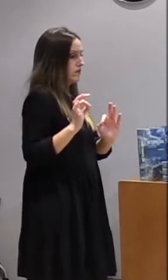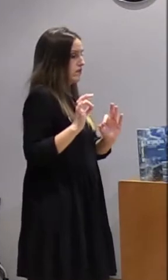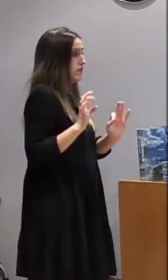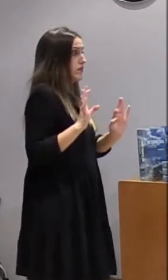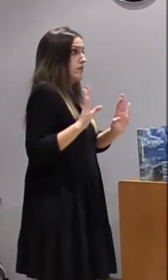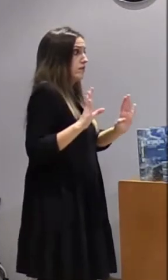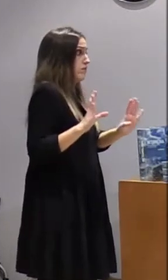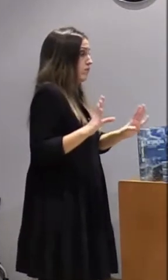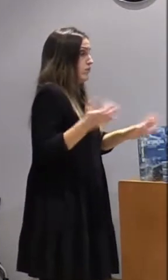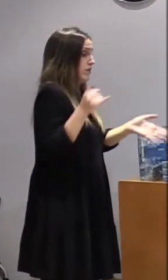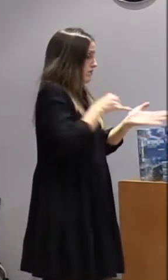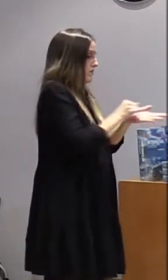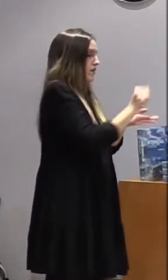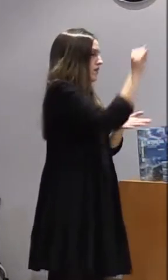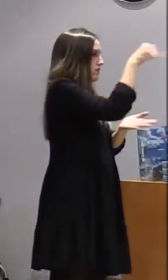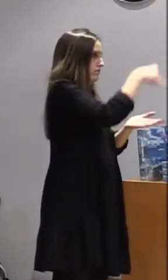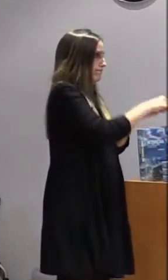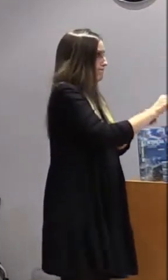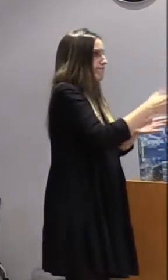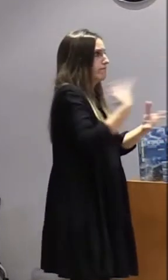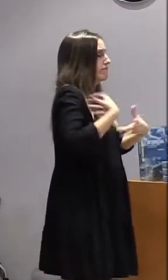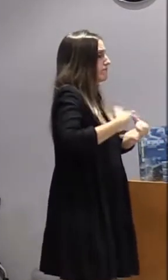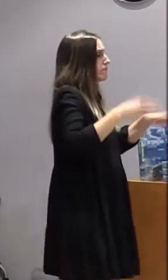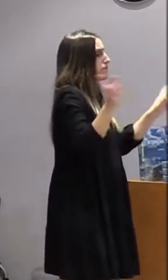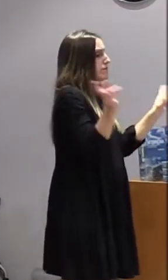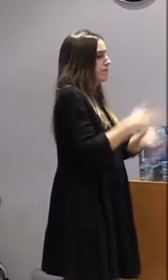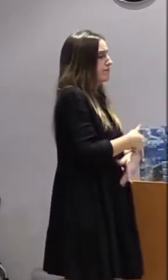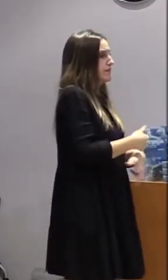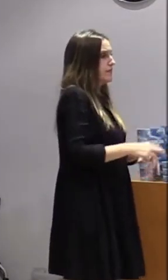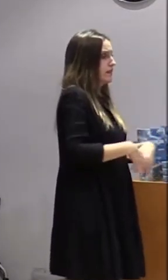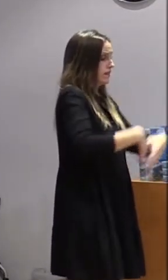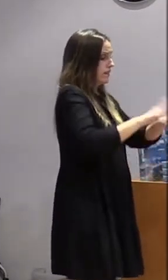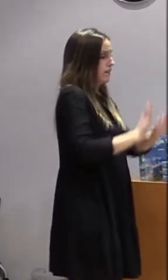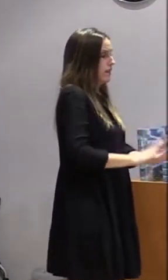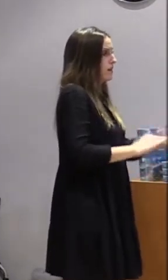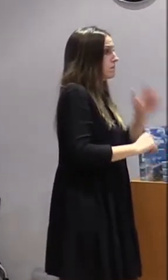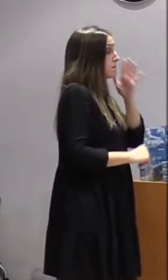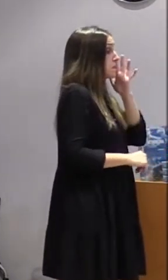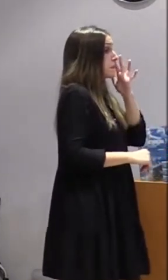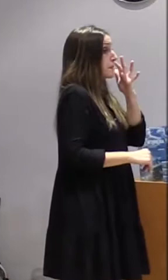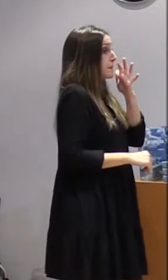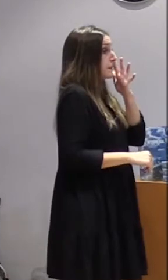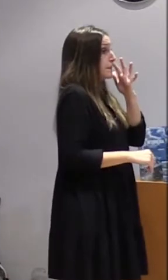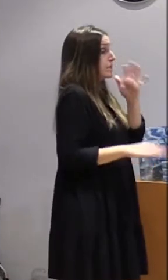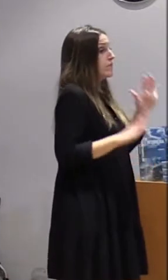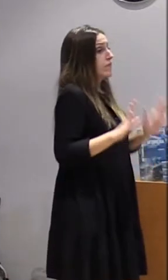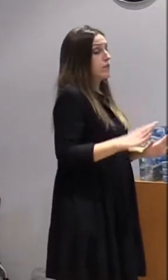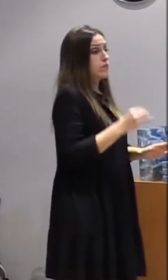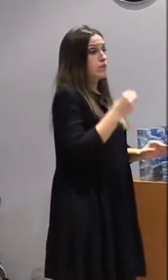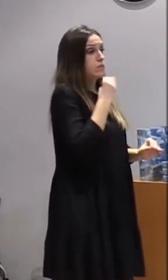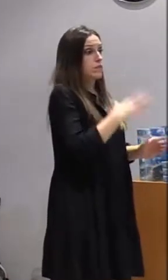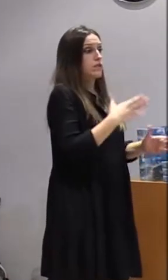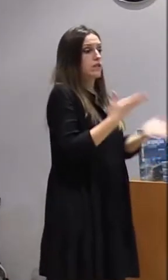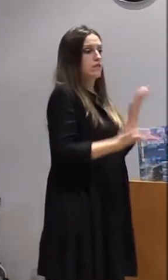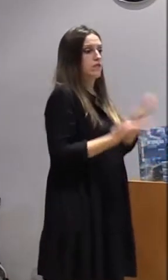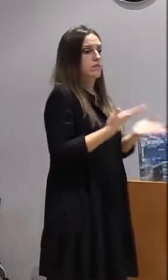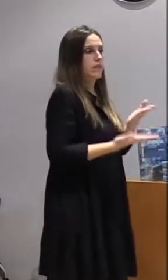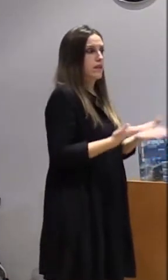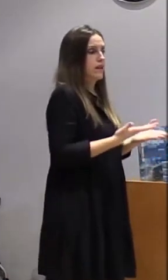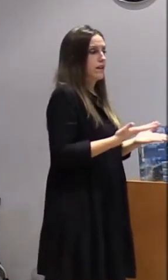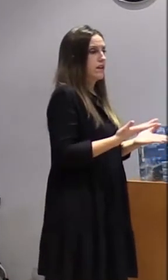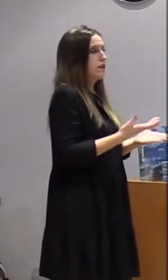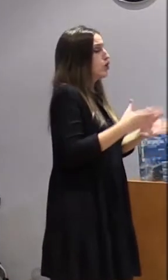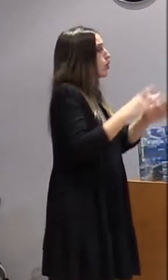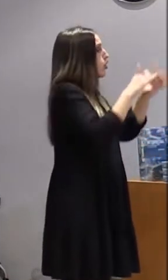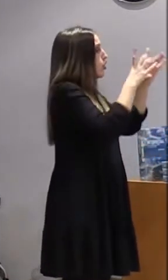se cancelan las operaciones en el aeropuerto, que un avión puede tener problema. Bueno, pues vamos a comparar los cielos de los dos cuadros